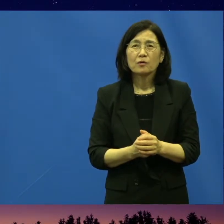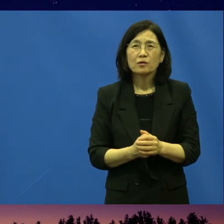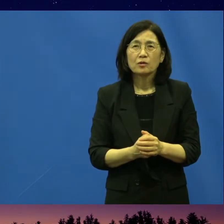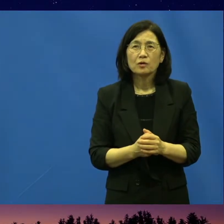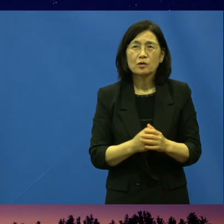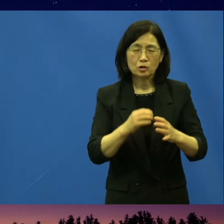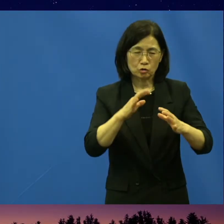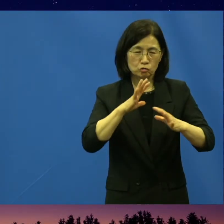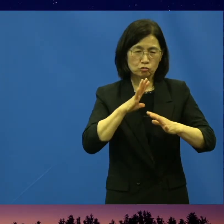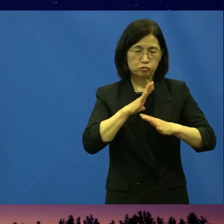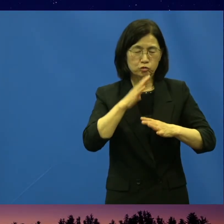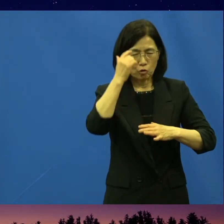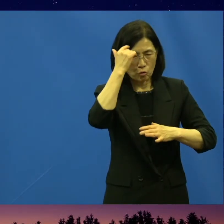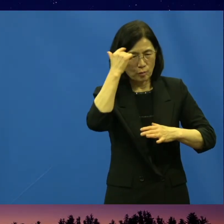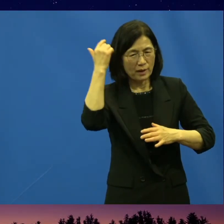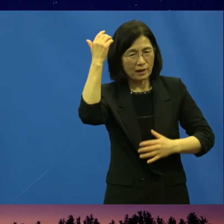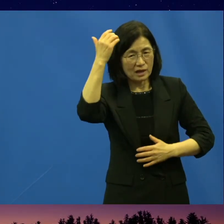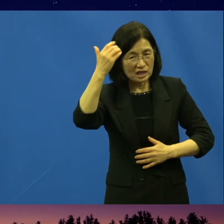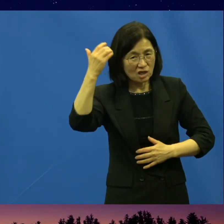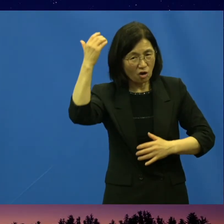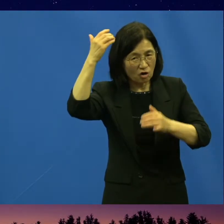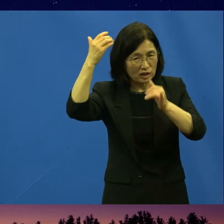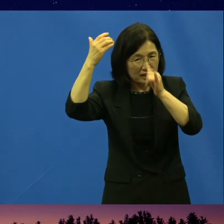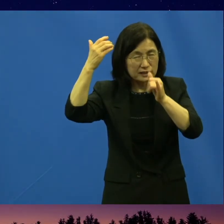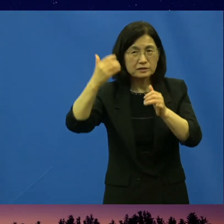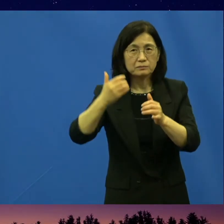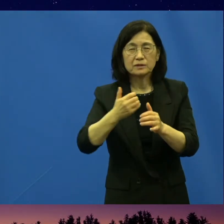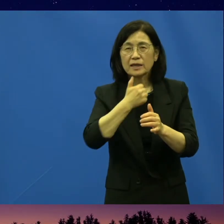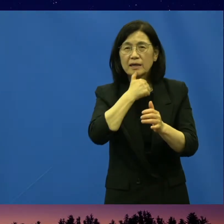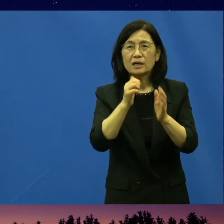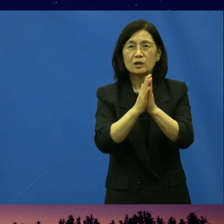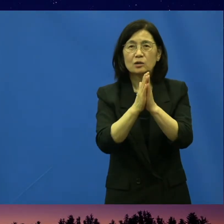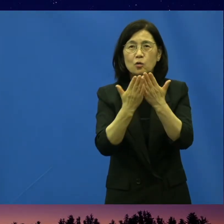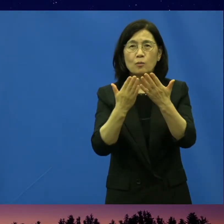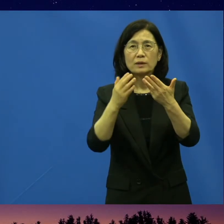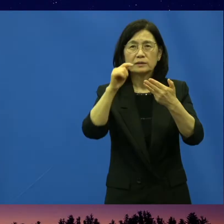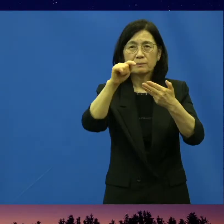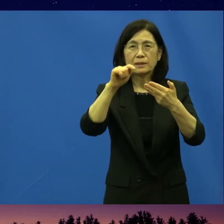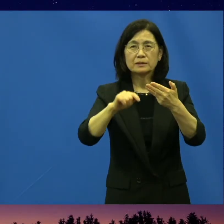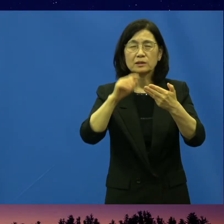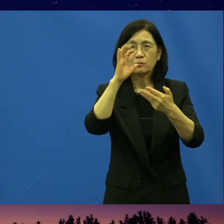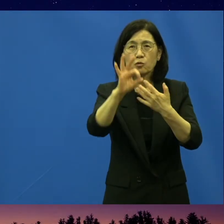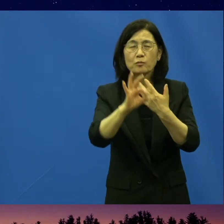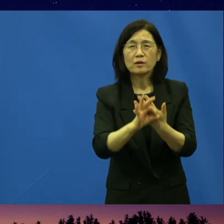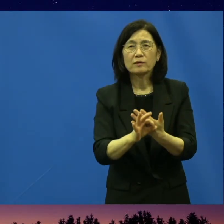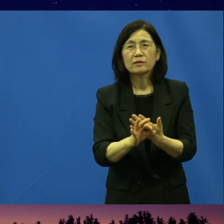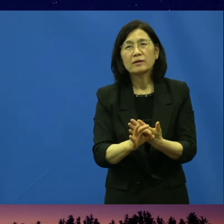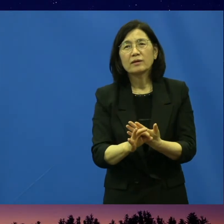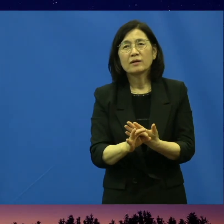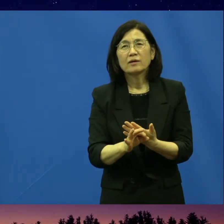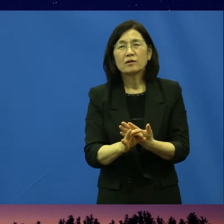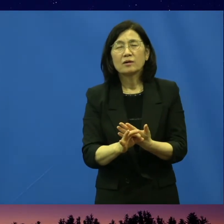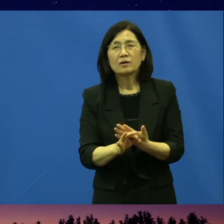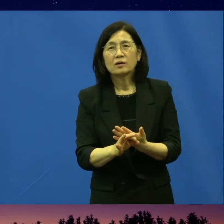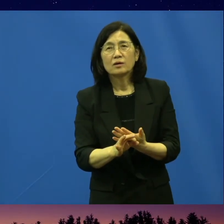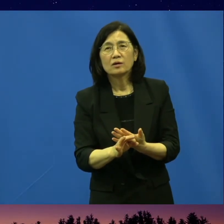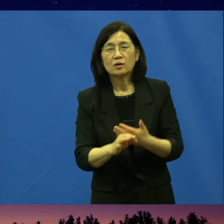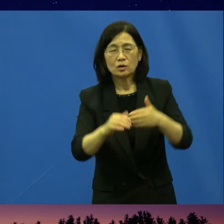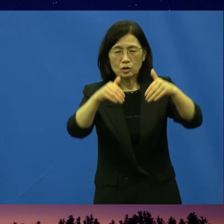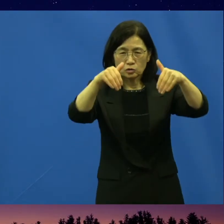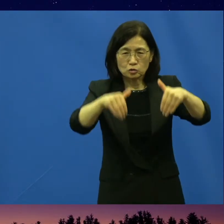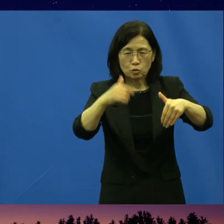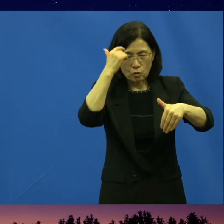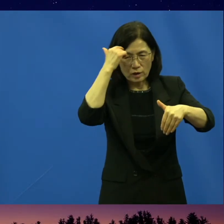두려움의 영이라는 게 있어요. 로마서 8장 15절 보세요. 너희는 다시 무수하는 종의 영을